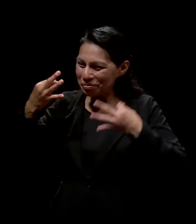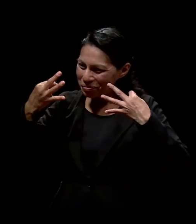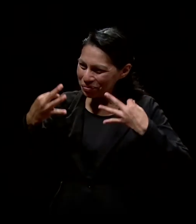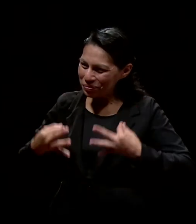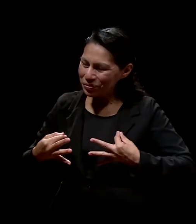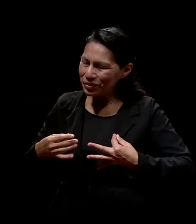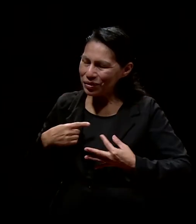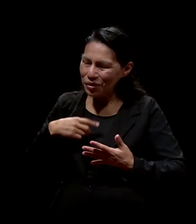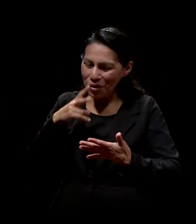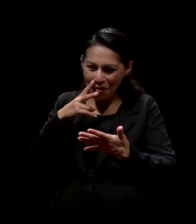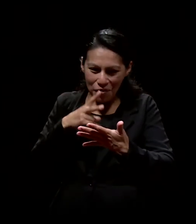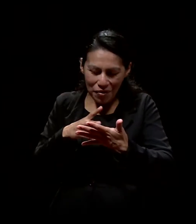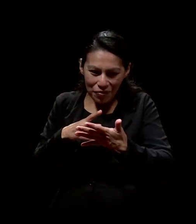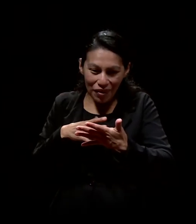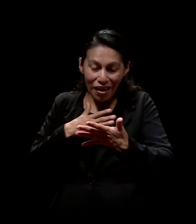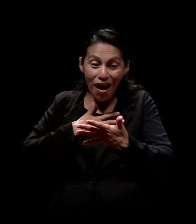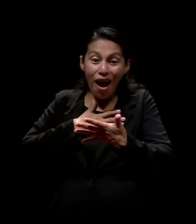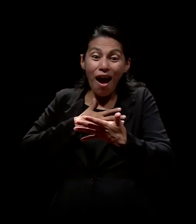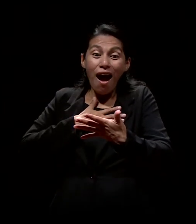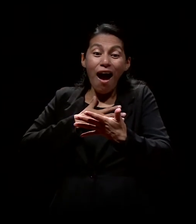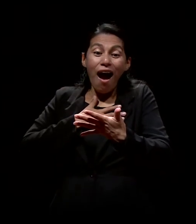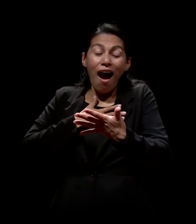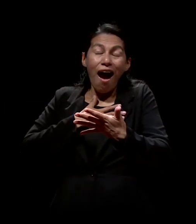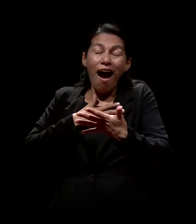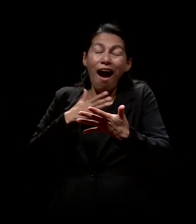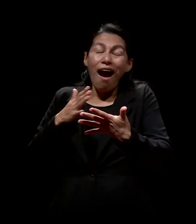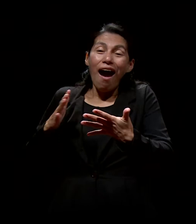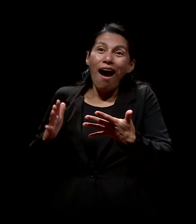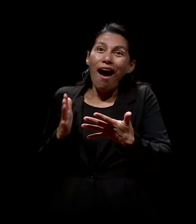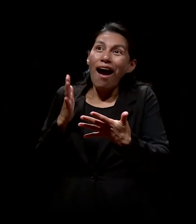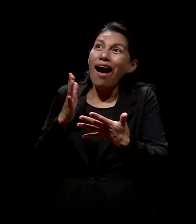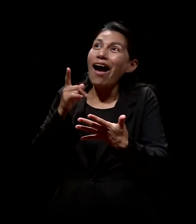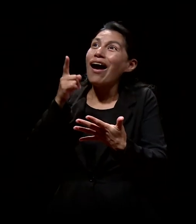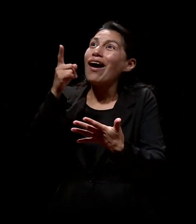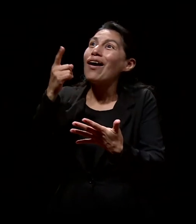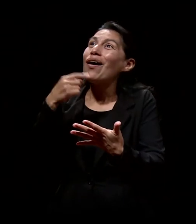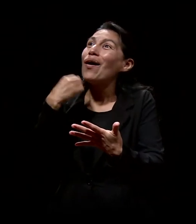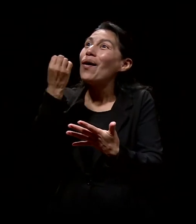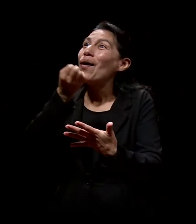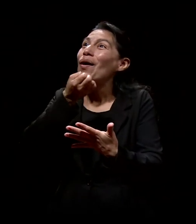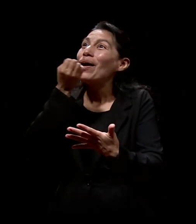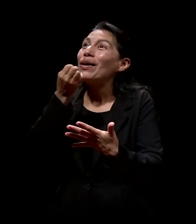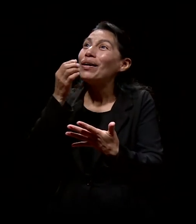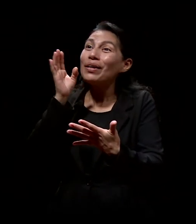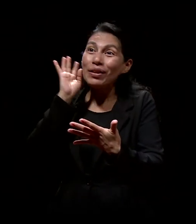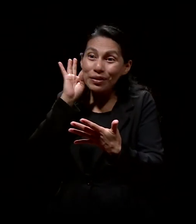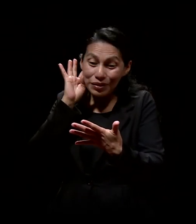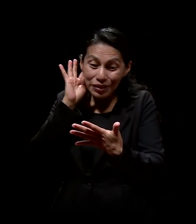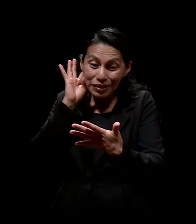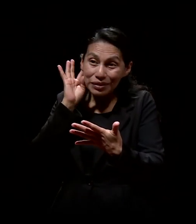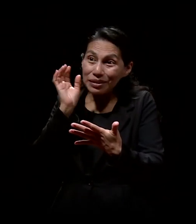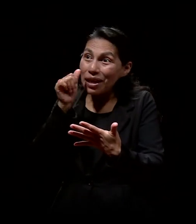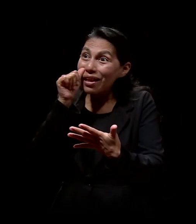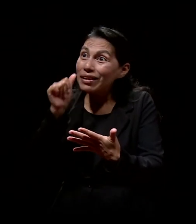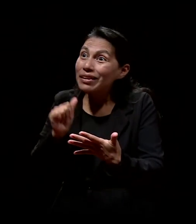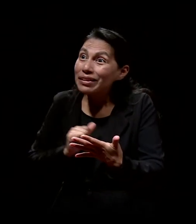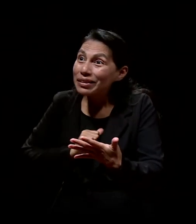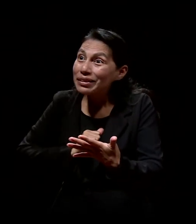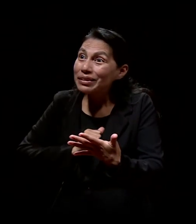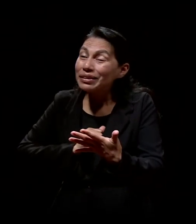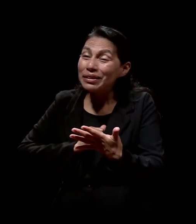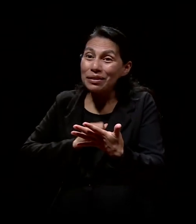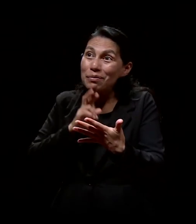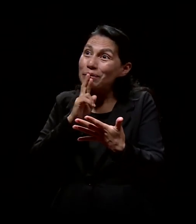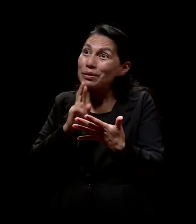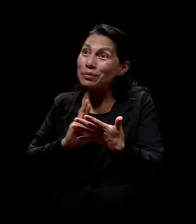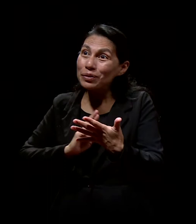vi su mensaje, la verdad es que se me hizo un nudo en la garganta y decir, Señor, has escuchado mi oración y me has